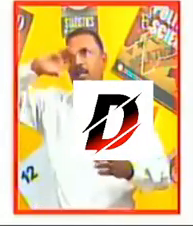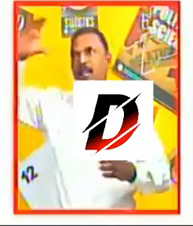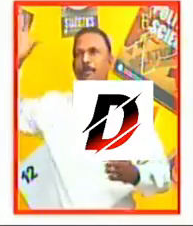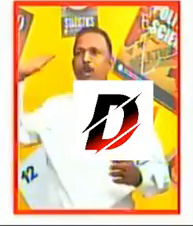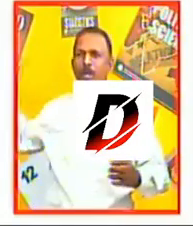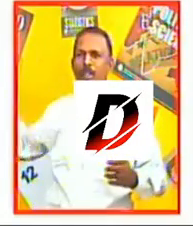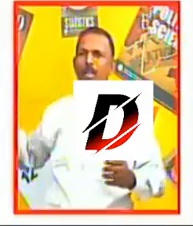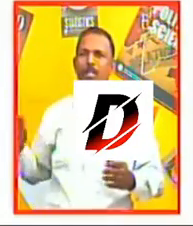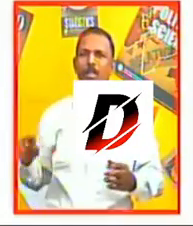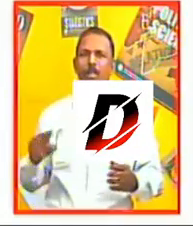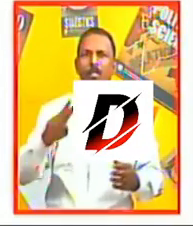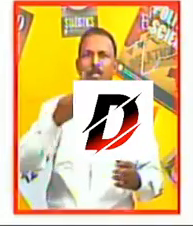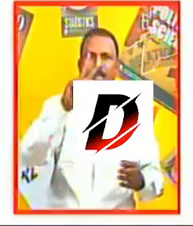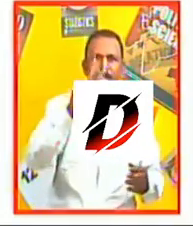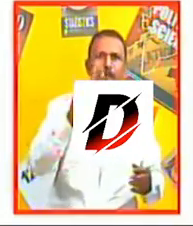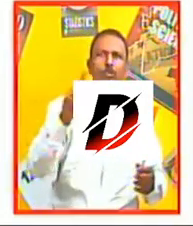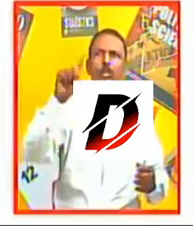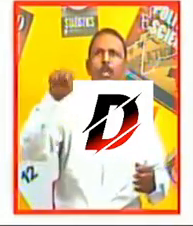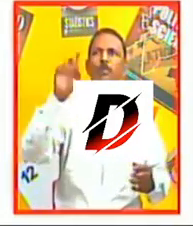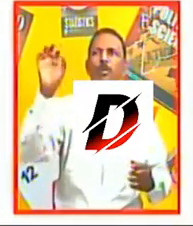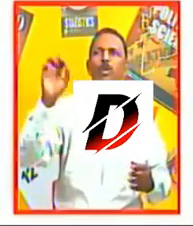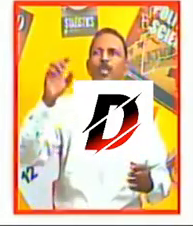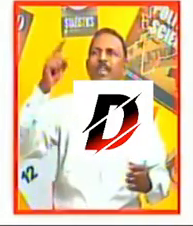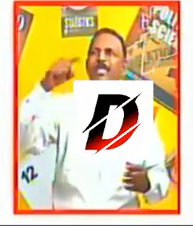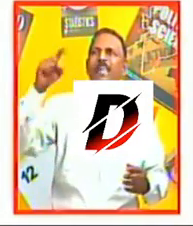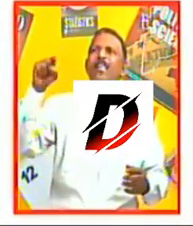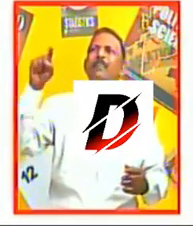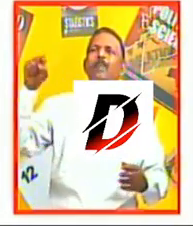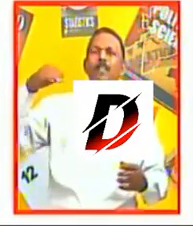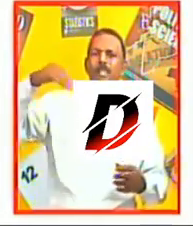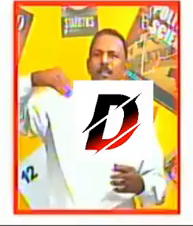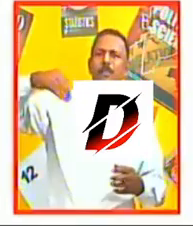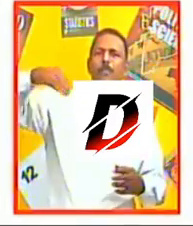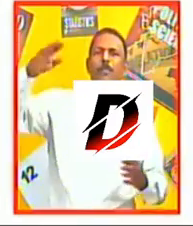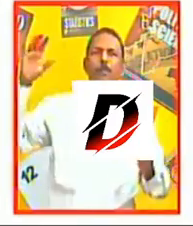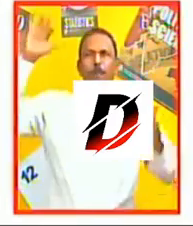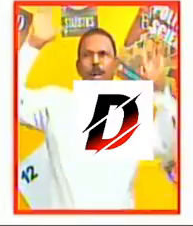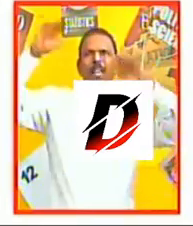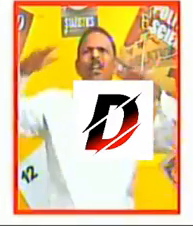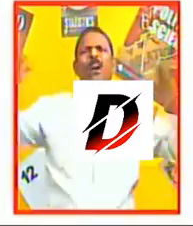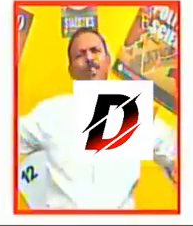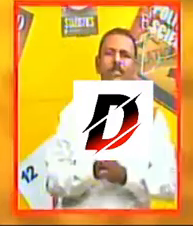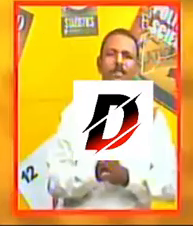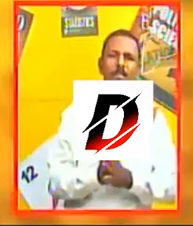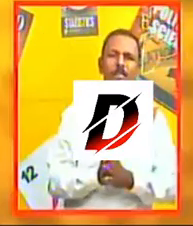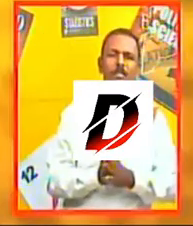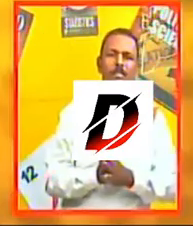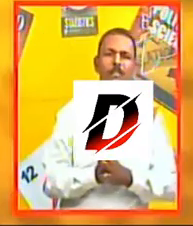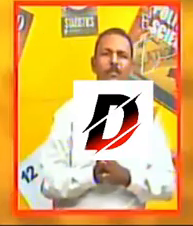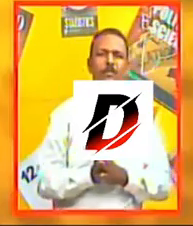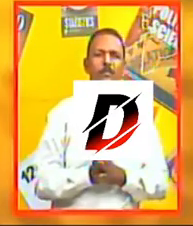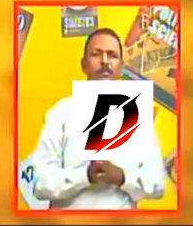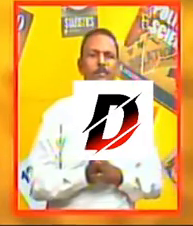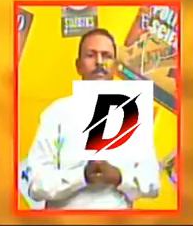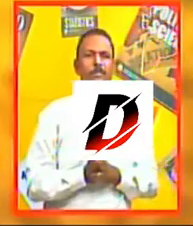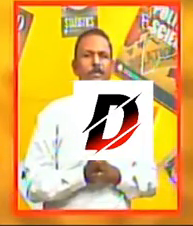மங்களூர் அப்படின்ற ஒரு பிளேஸ் என்ன பண்ணுதுங்க, 280 சென்டிமீட்டர் மலைப்பொழிவை பெறுகிறது.